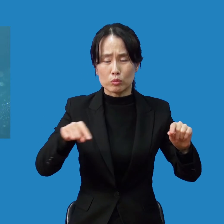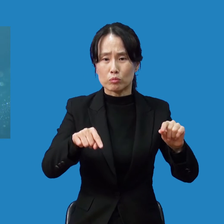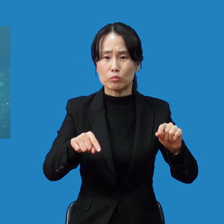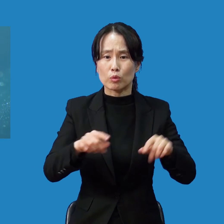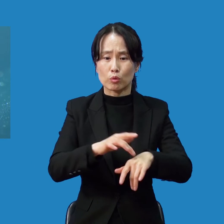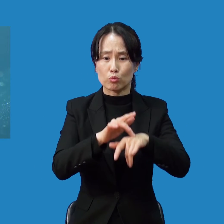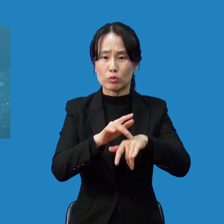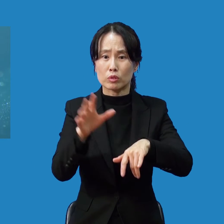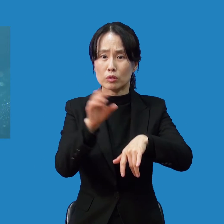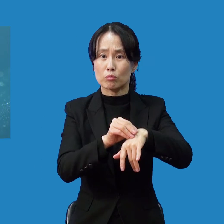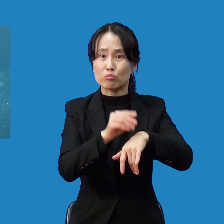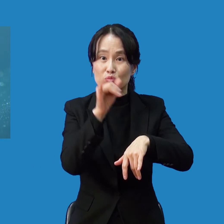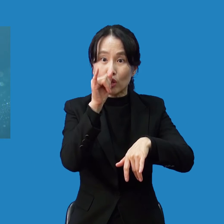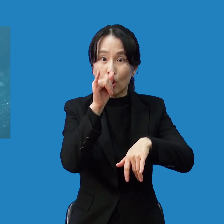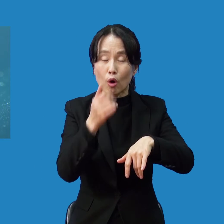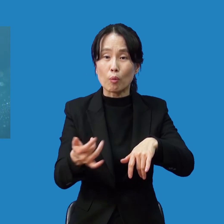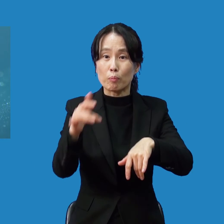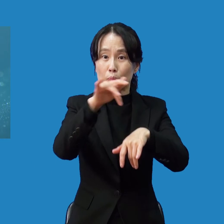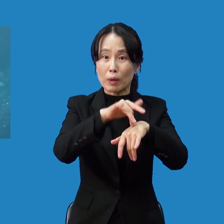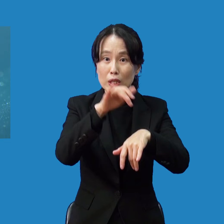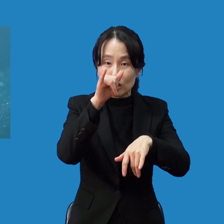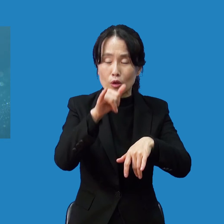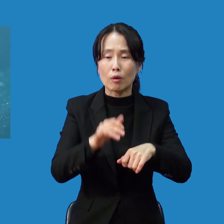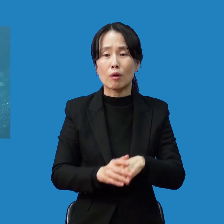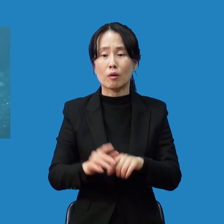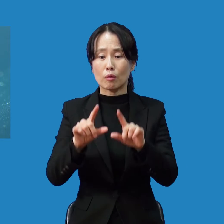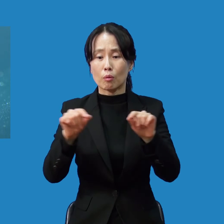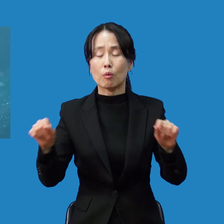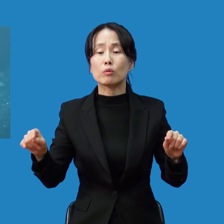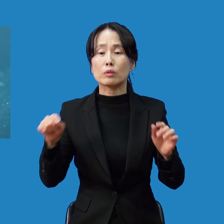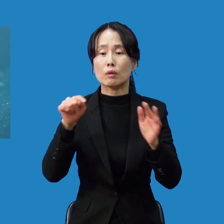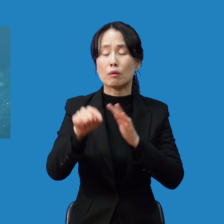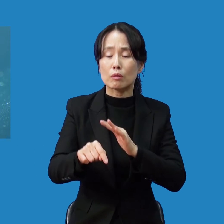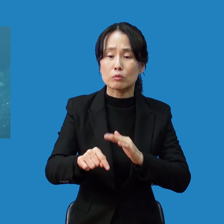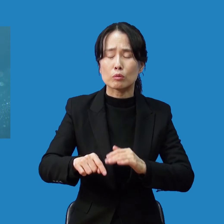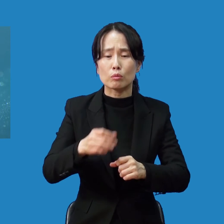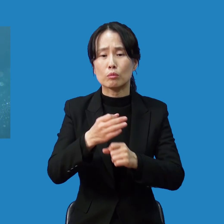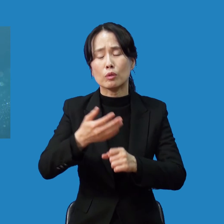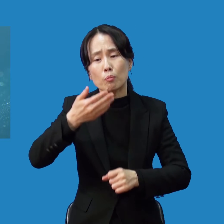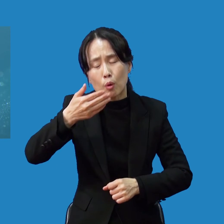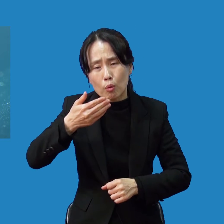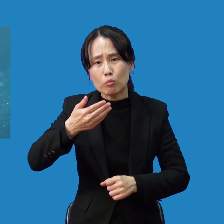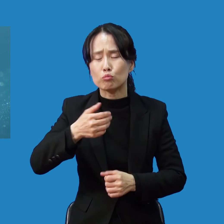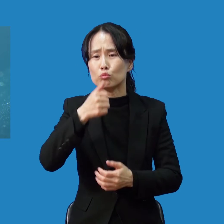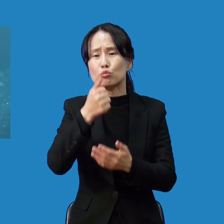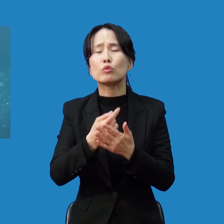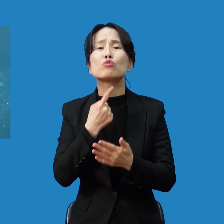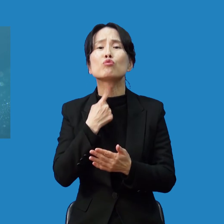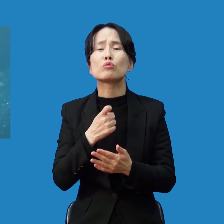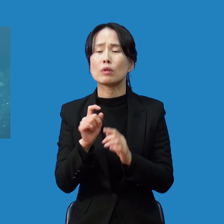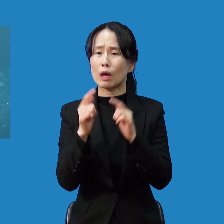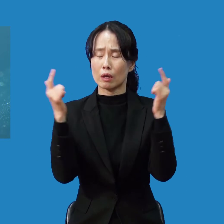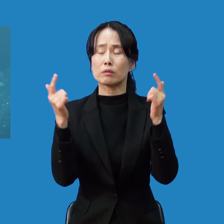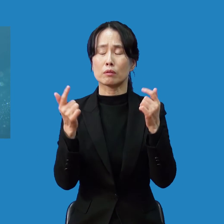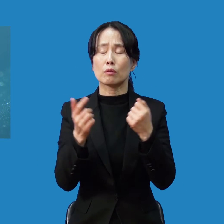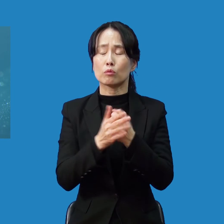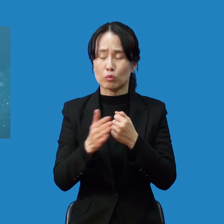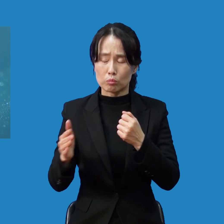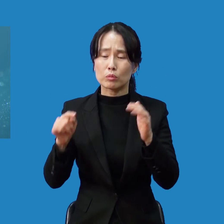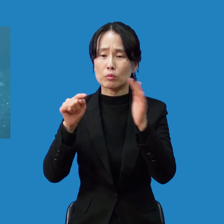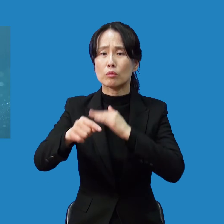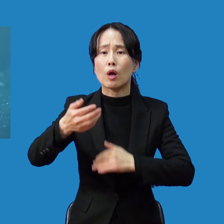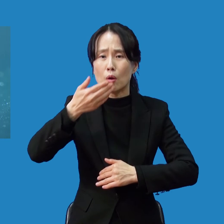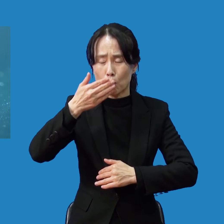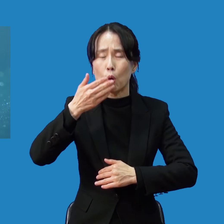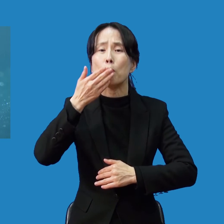들어가서 식사하는 게 죄 짓는 것도 아니고 얼마든지 들어갈 수 있습니다. 그러나 여행